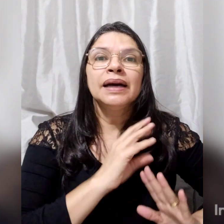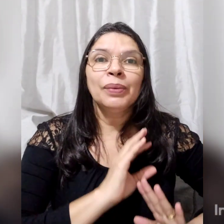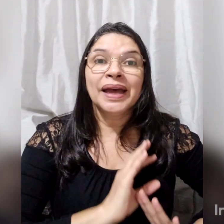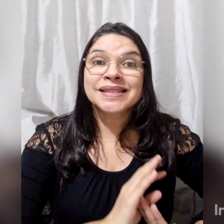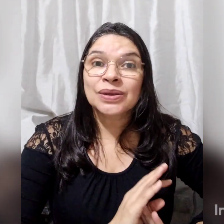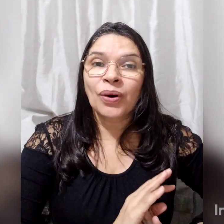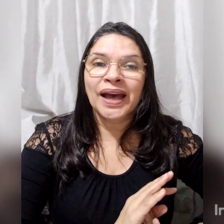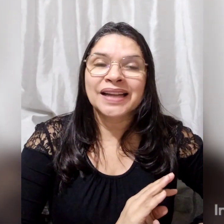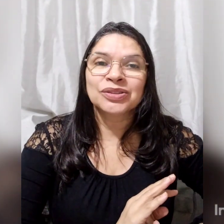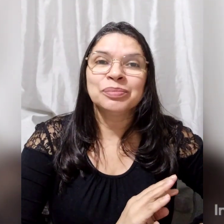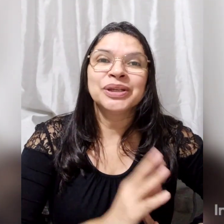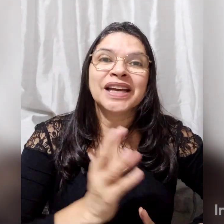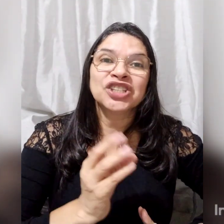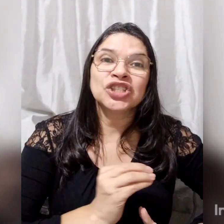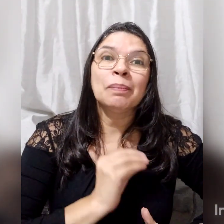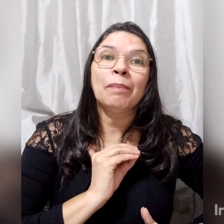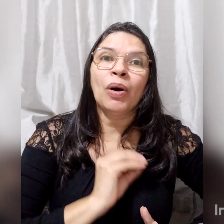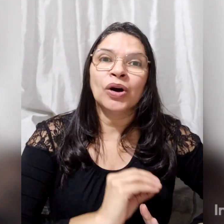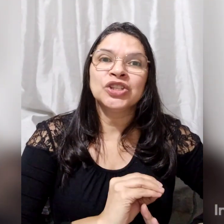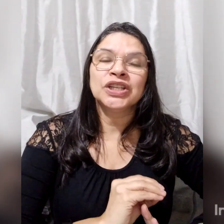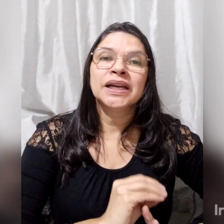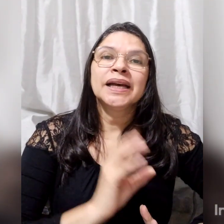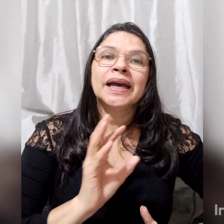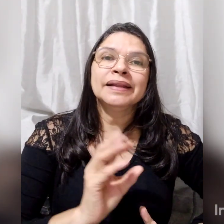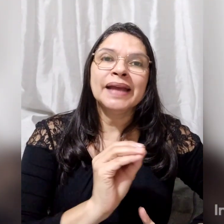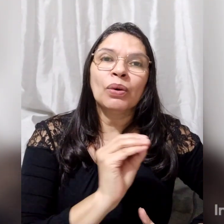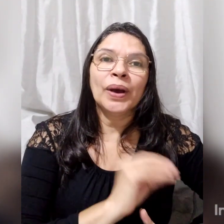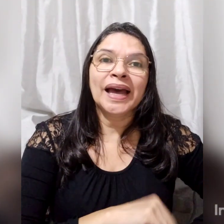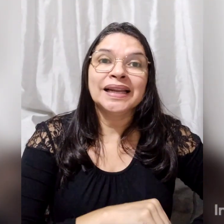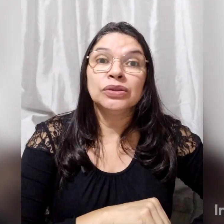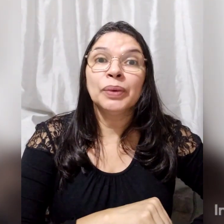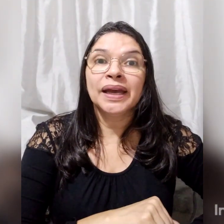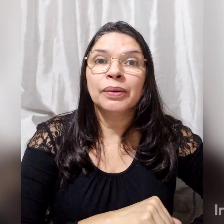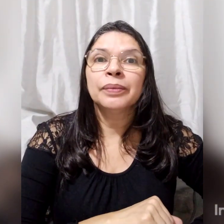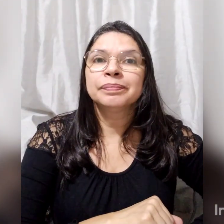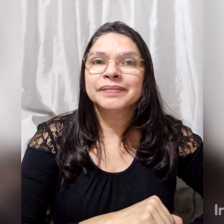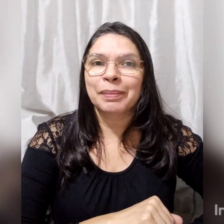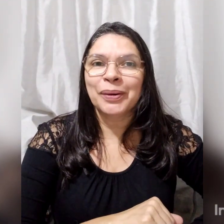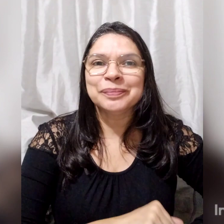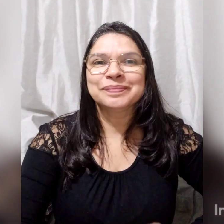Não é correto, porque a gente pode decorrer ali no erro, tá bom?